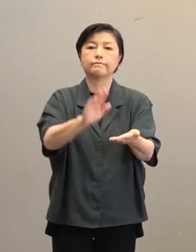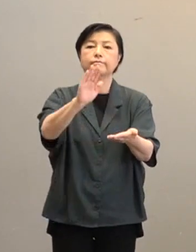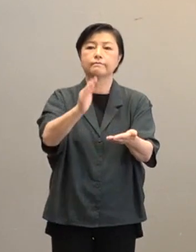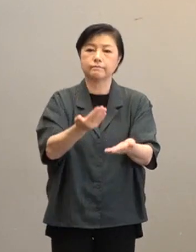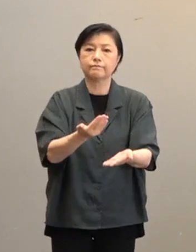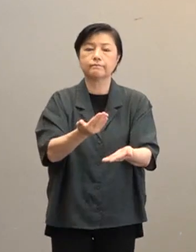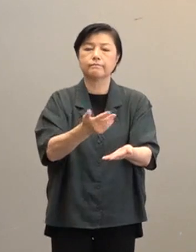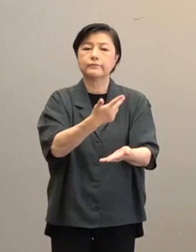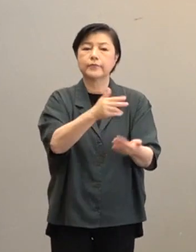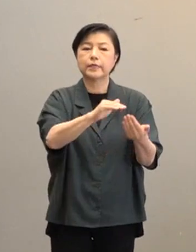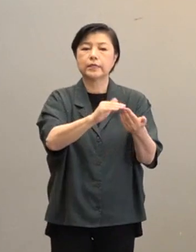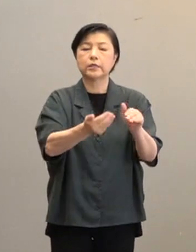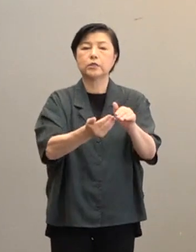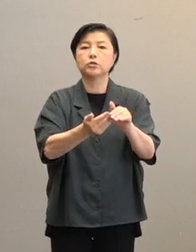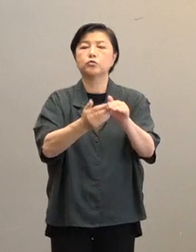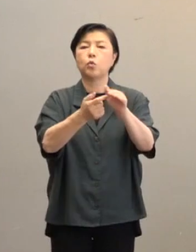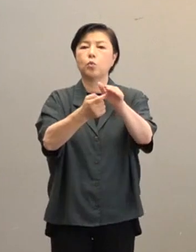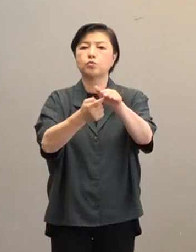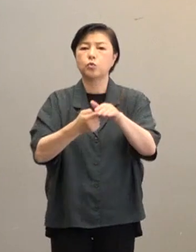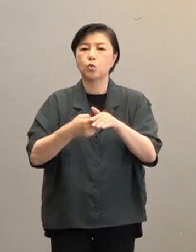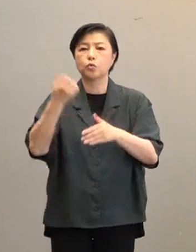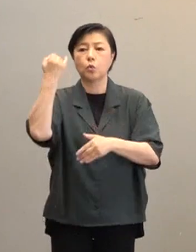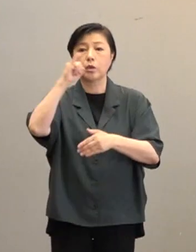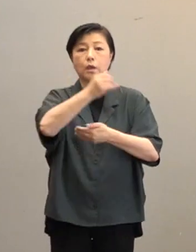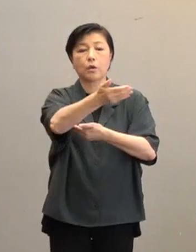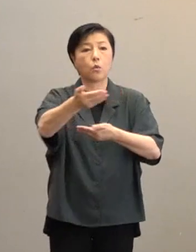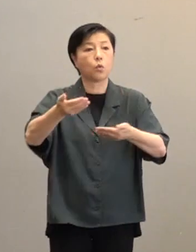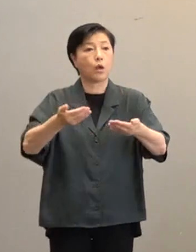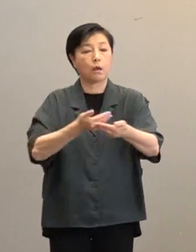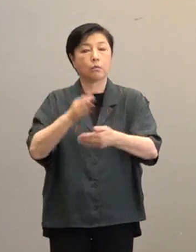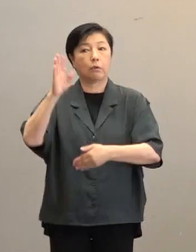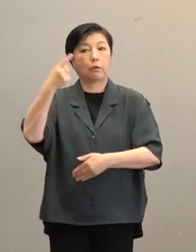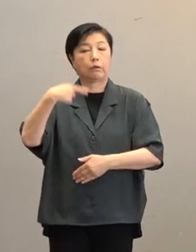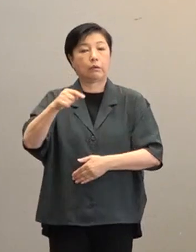ですね、市町村と意見交換をしていく中で、まあ、県が